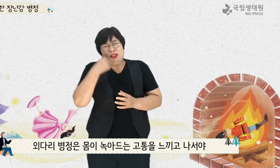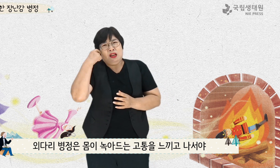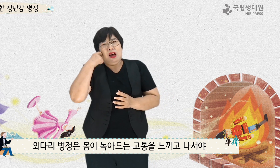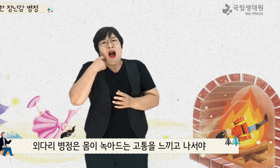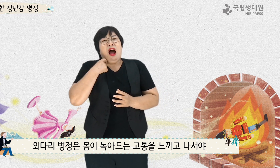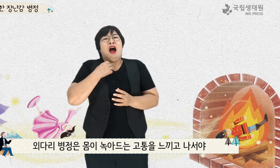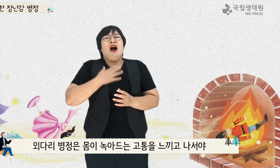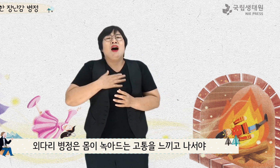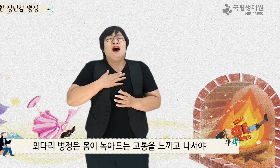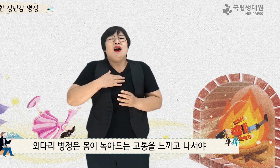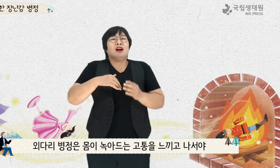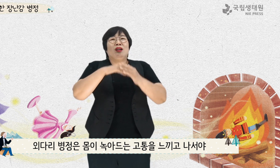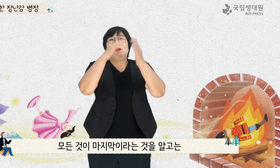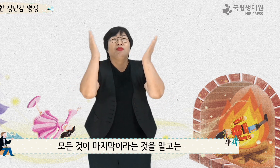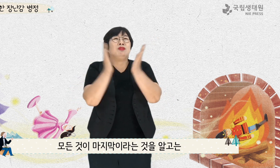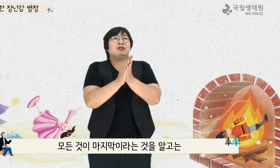나서야